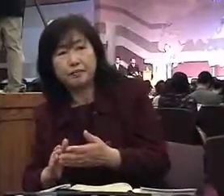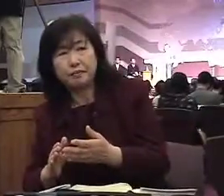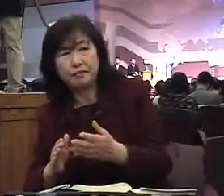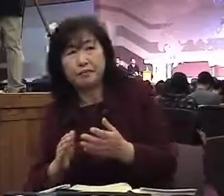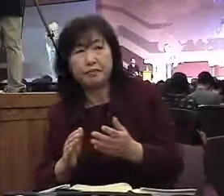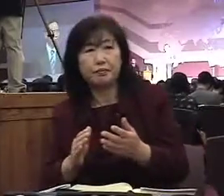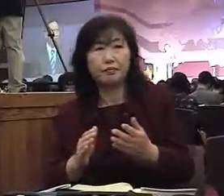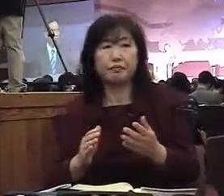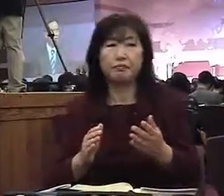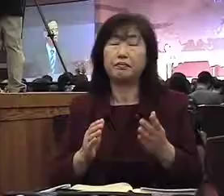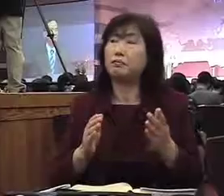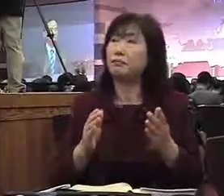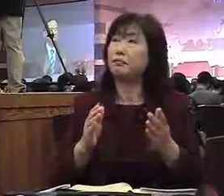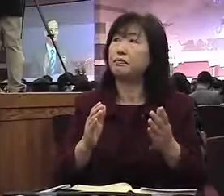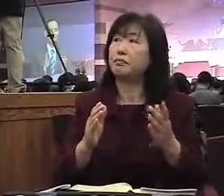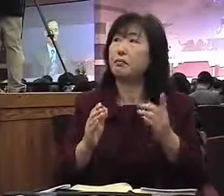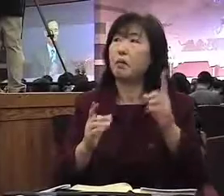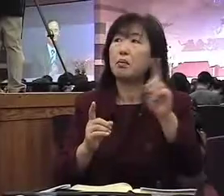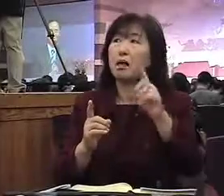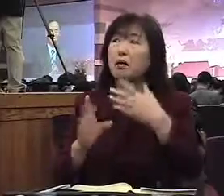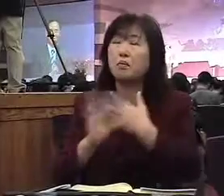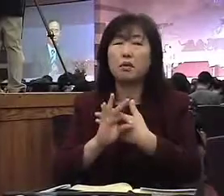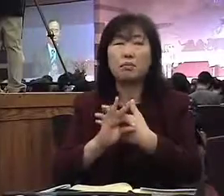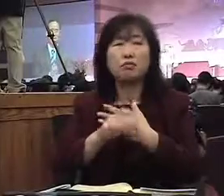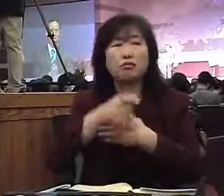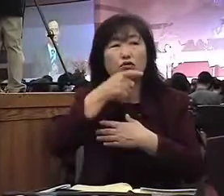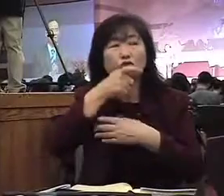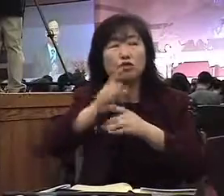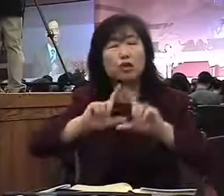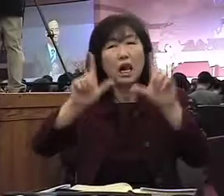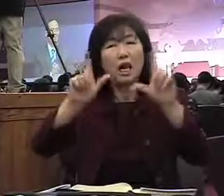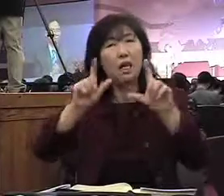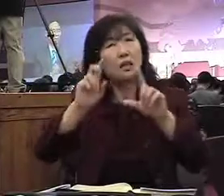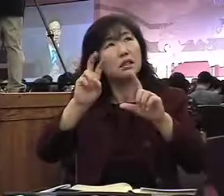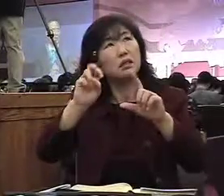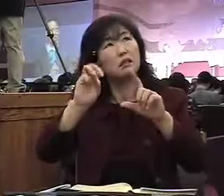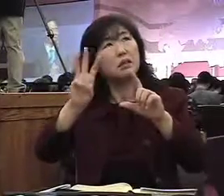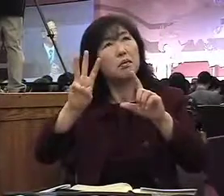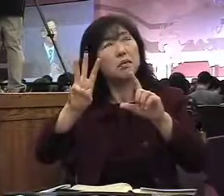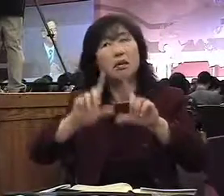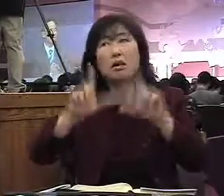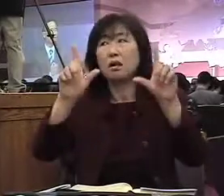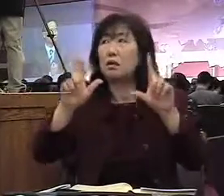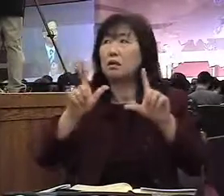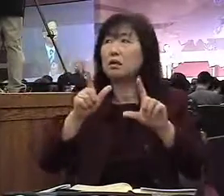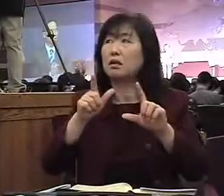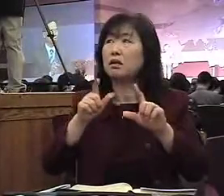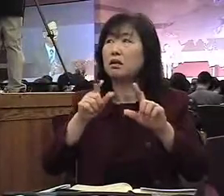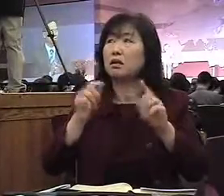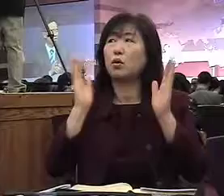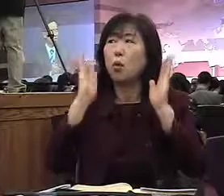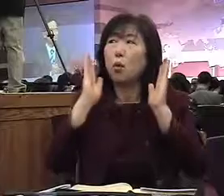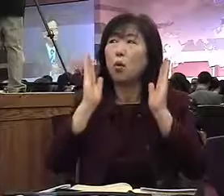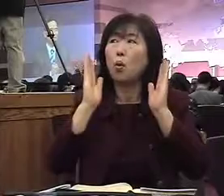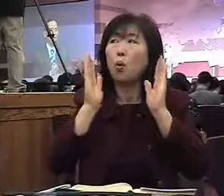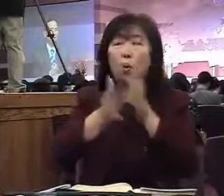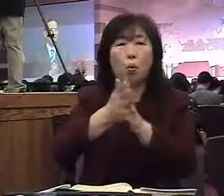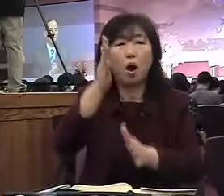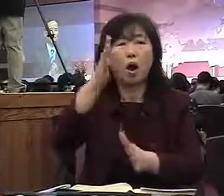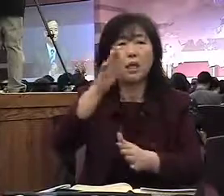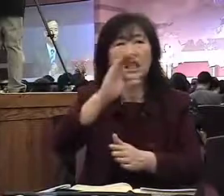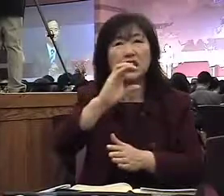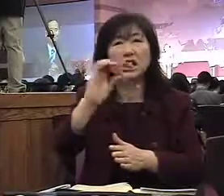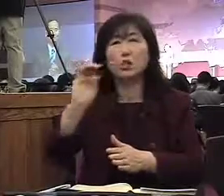하나 더 박수 칠 일이 있는데요. 뭐냐 하면 지난 수요일 23일 교육선교관을 위해서 교육선교관 그